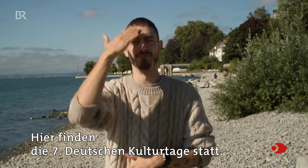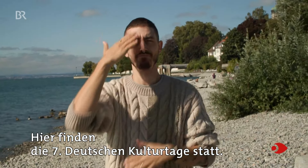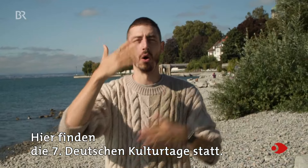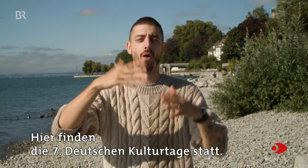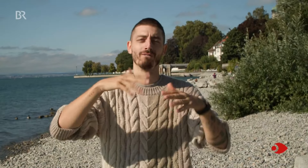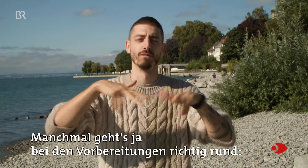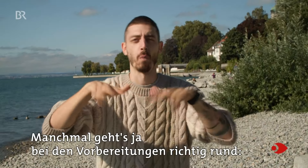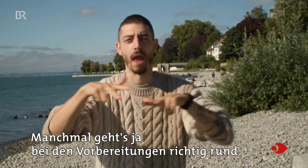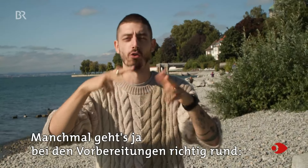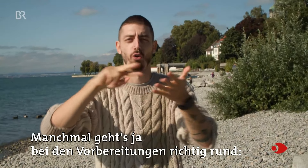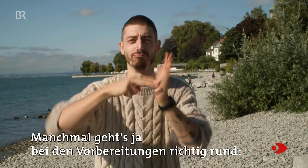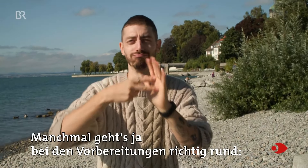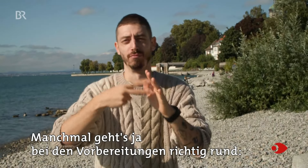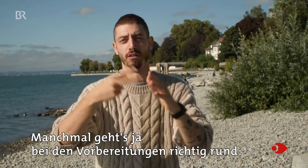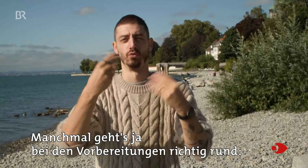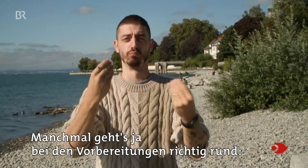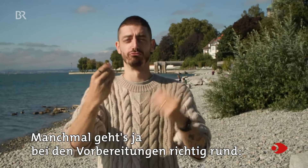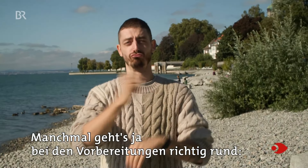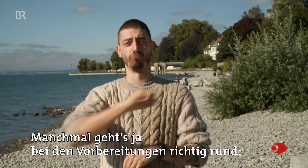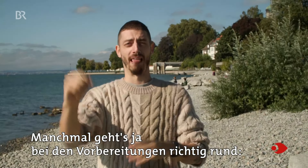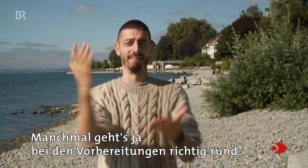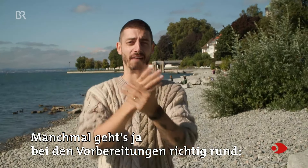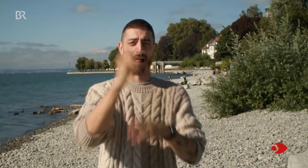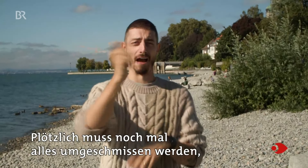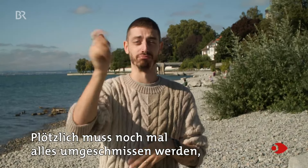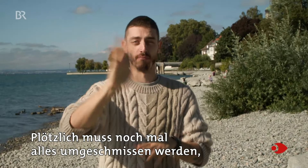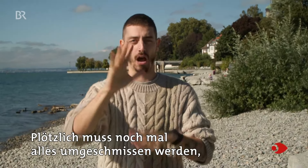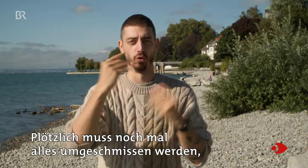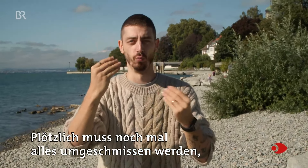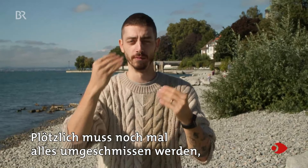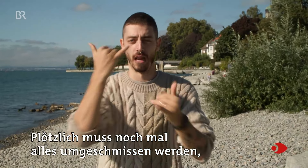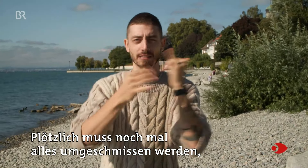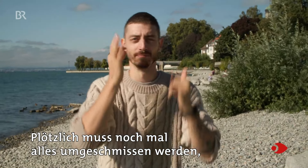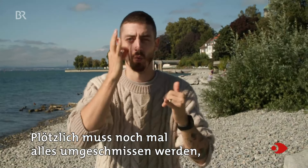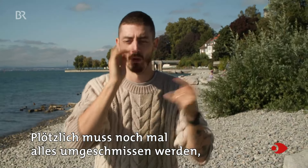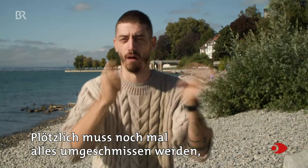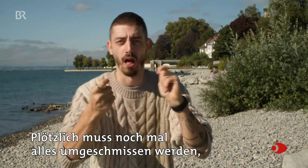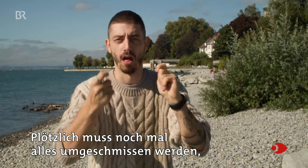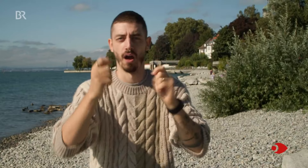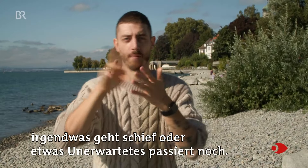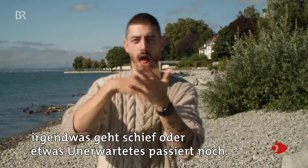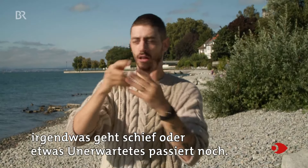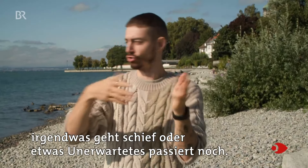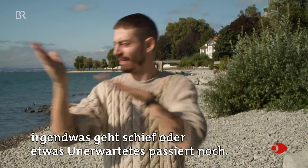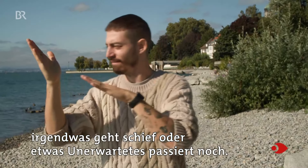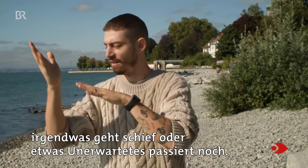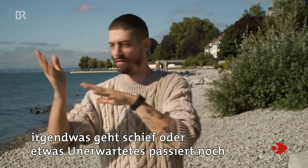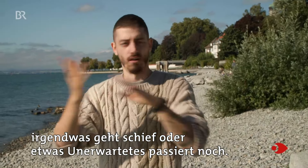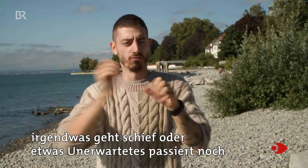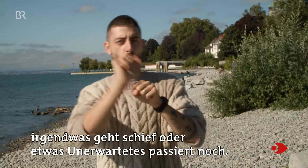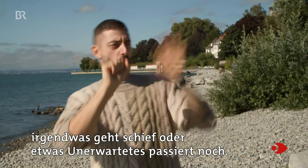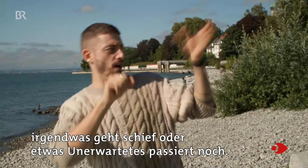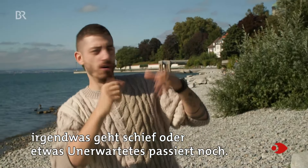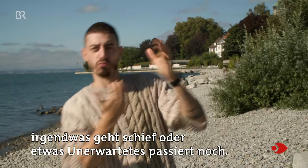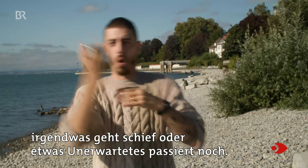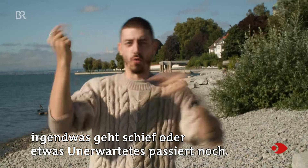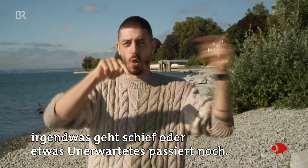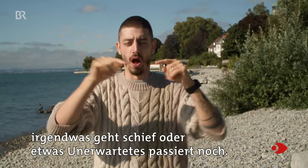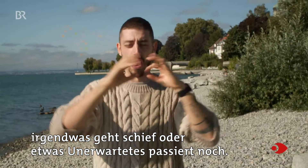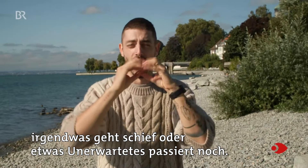statt. Manchmal geht's ja bei den Vorbereitungen richtig rund. Plötzlich muss nochmal alles umgeschmissen werden. Irgendetwas geht schief oder